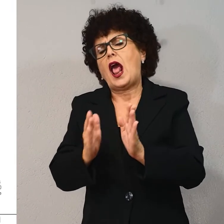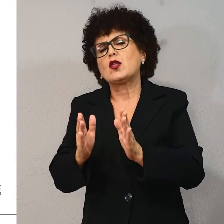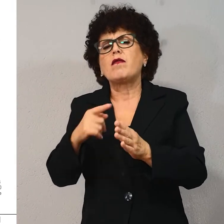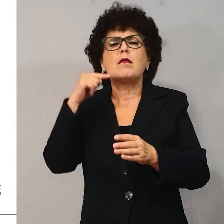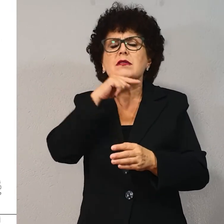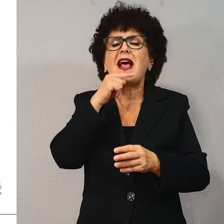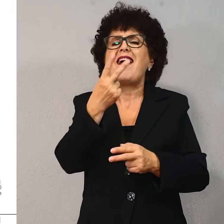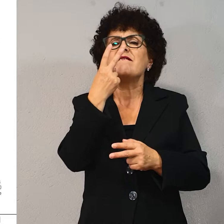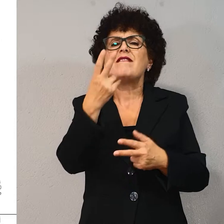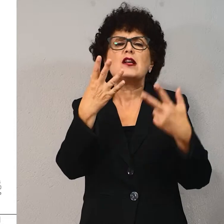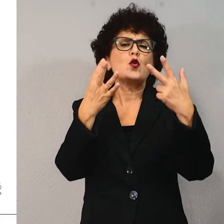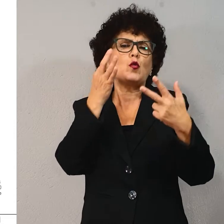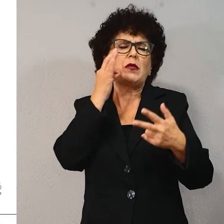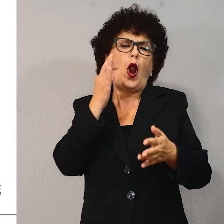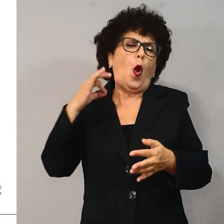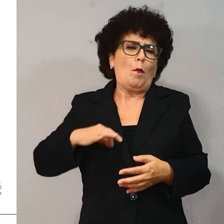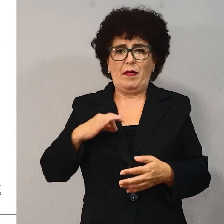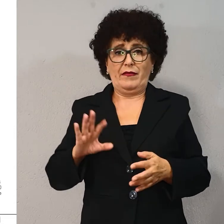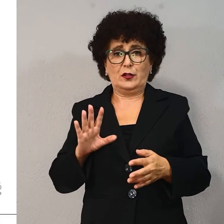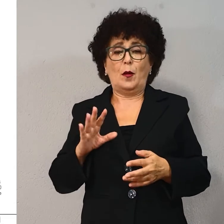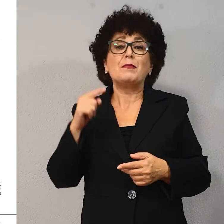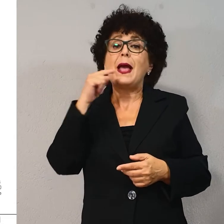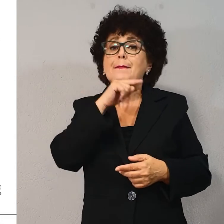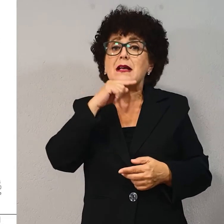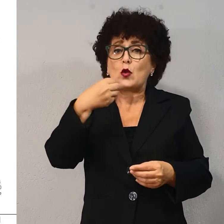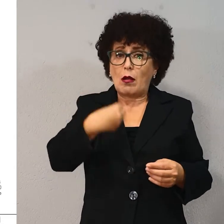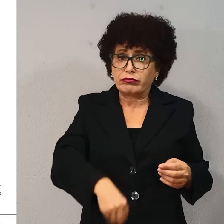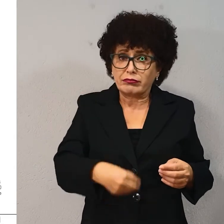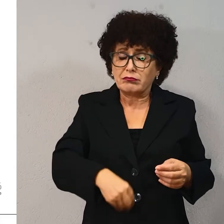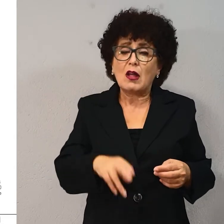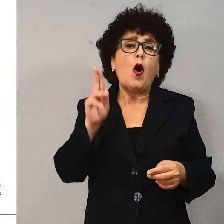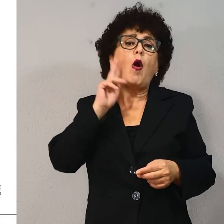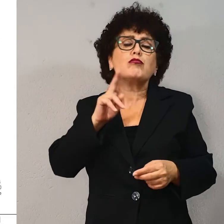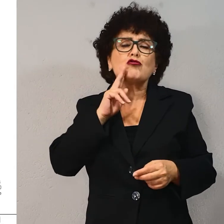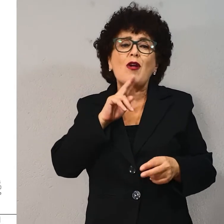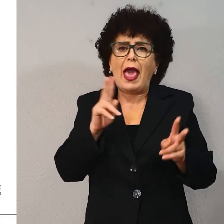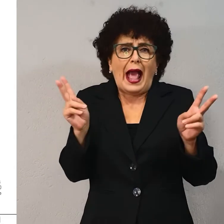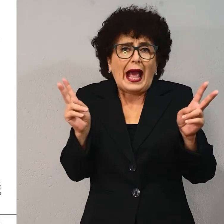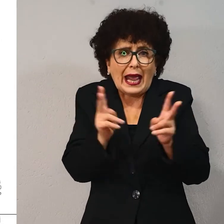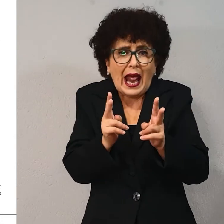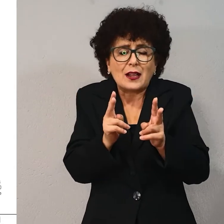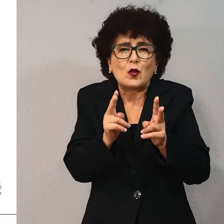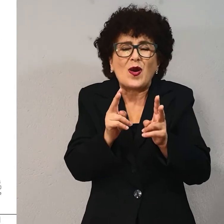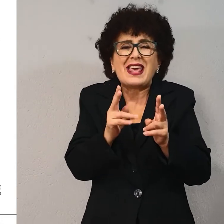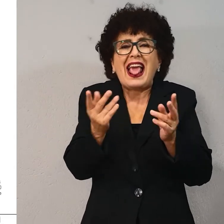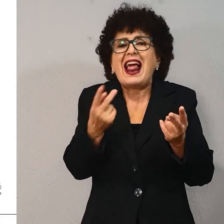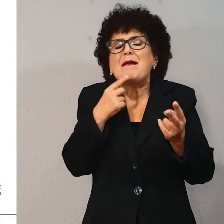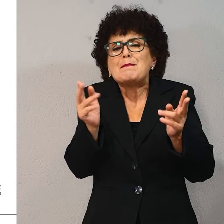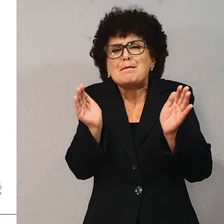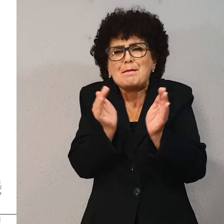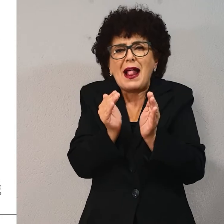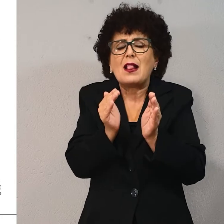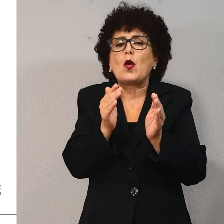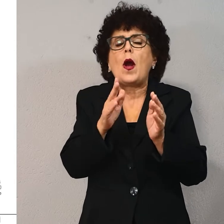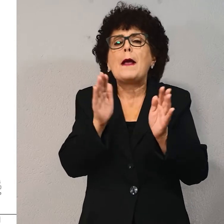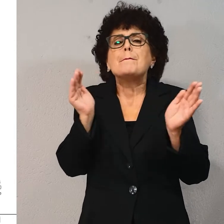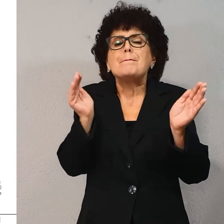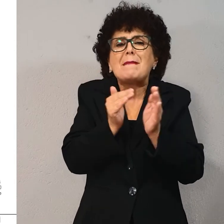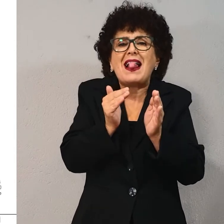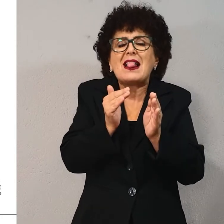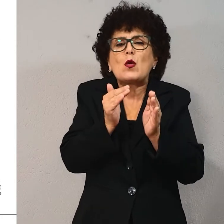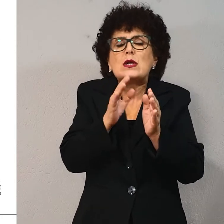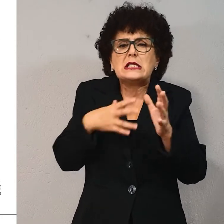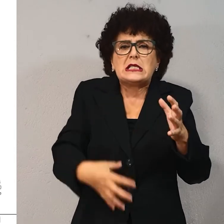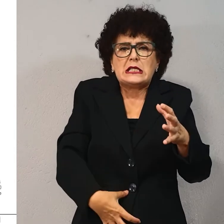на 28 дена. Менструалното крварење вообичаено е пократко и пооскудно, со помалку